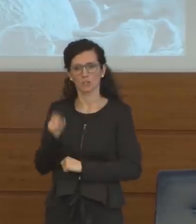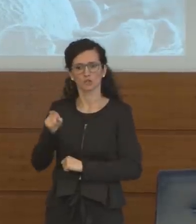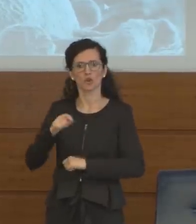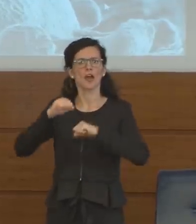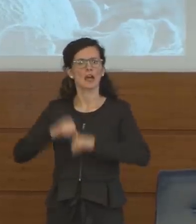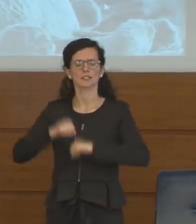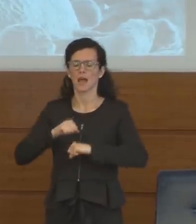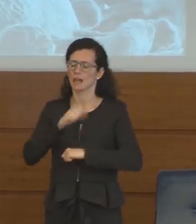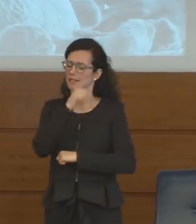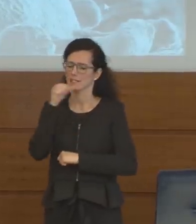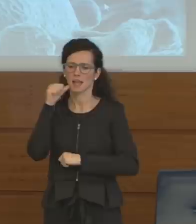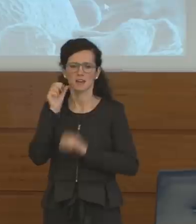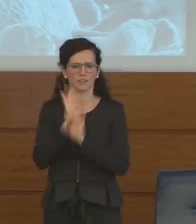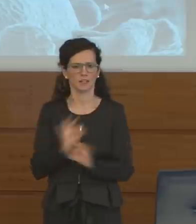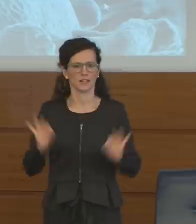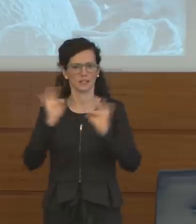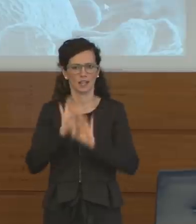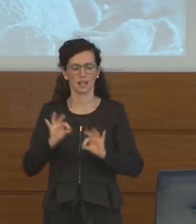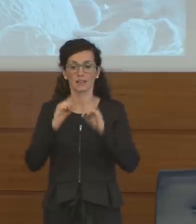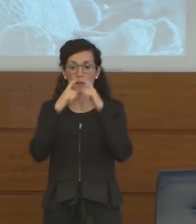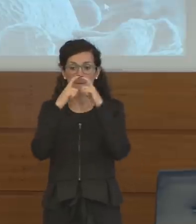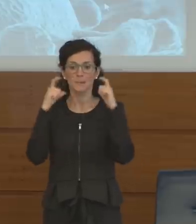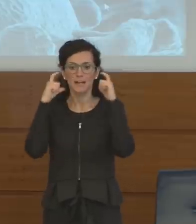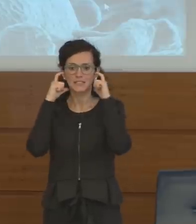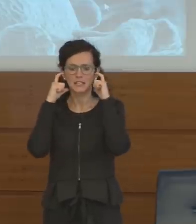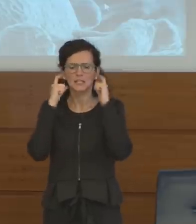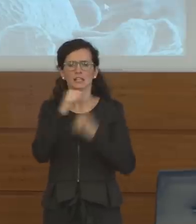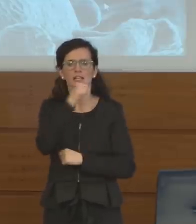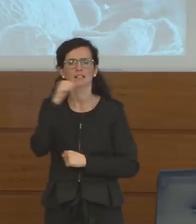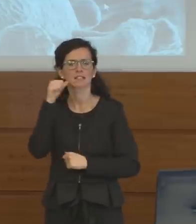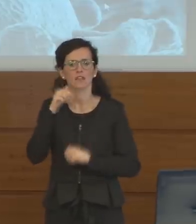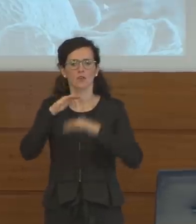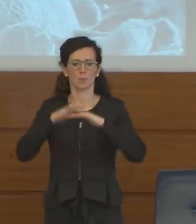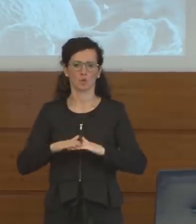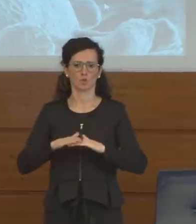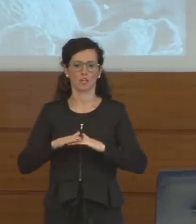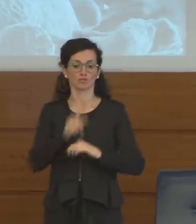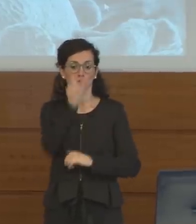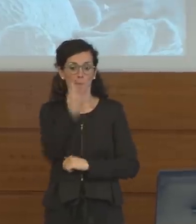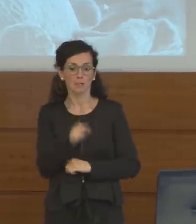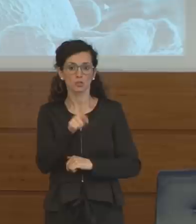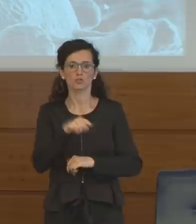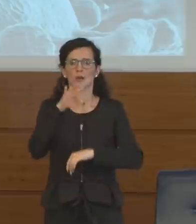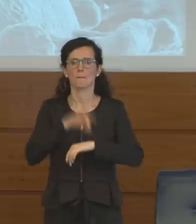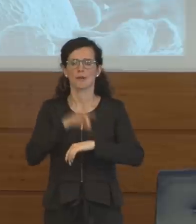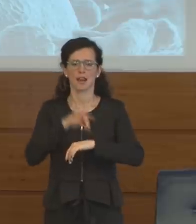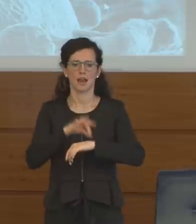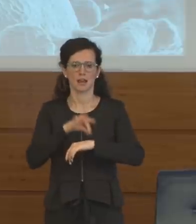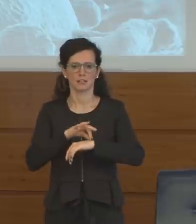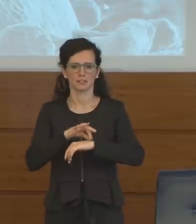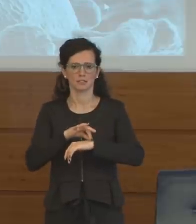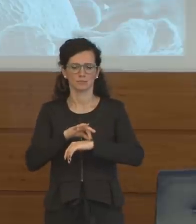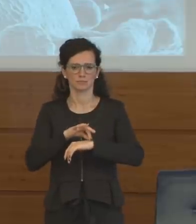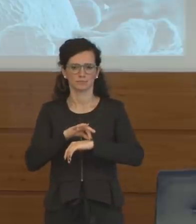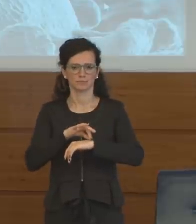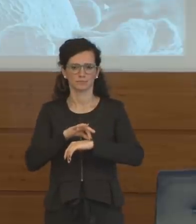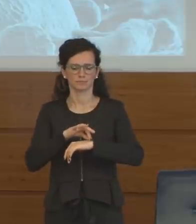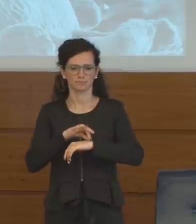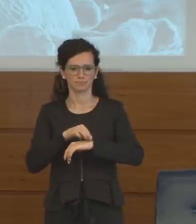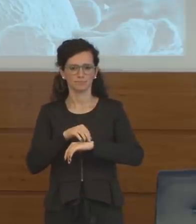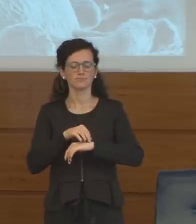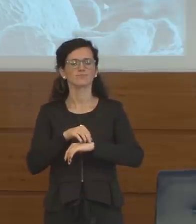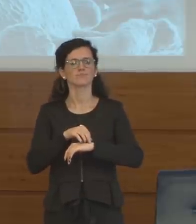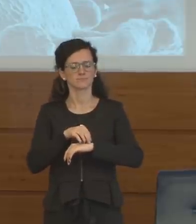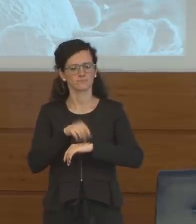non servono a niente, cioè le mascherine servono per proteggere le persone malate dalla esprimere con la